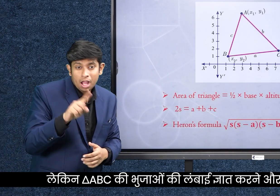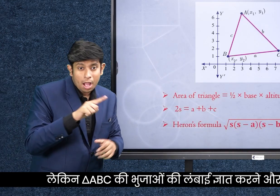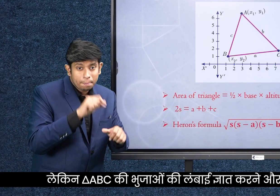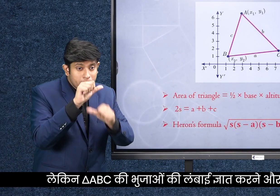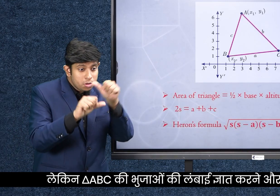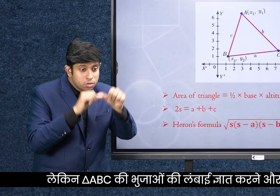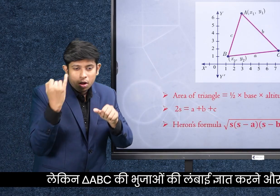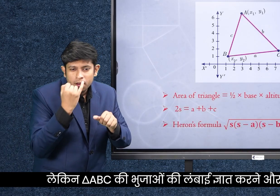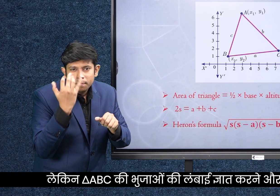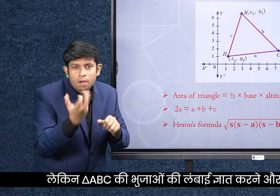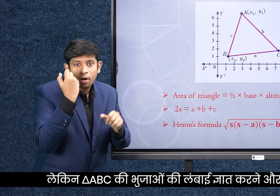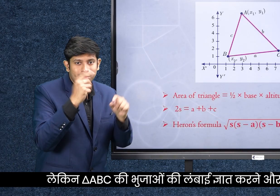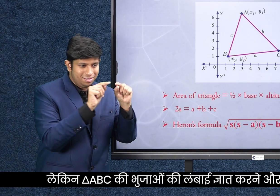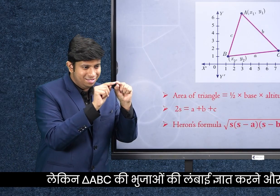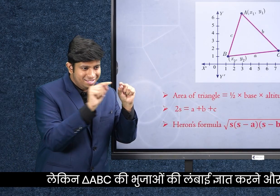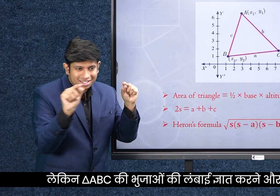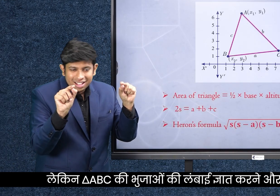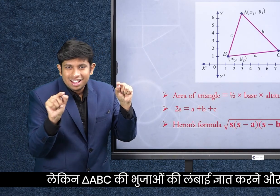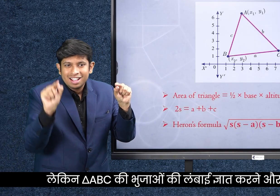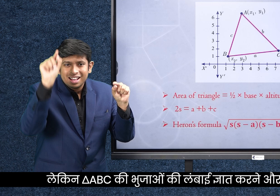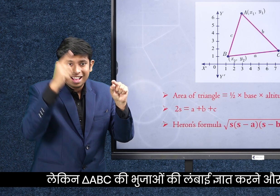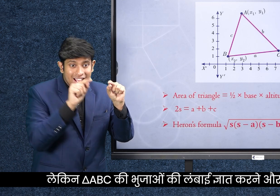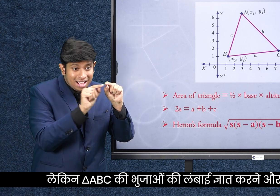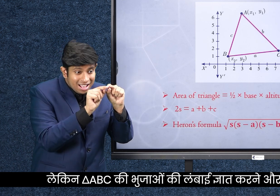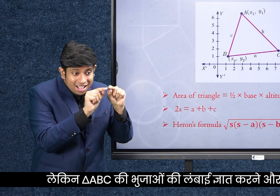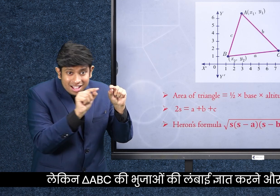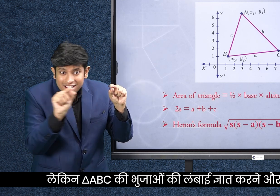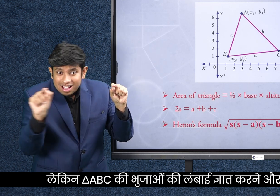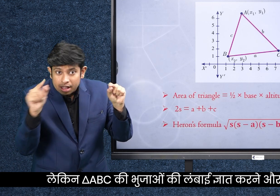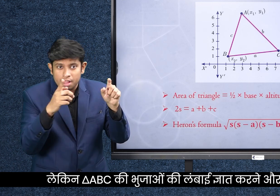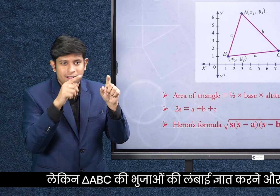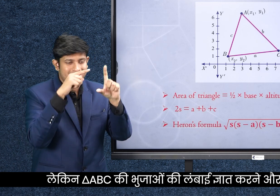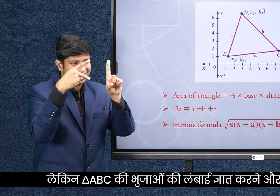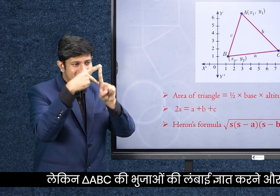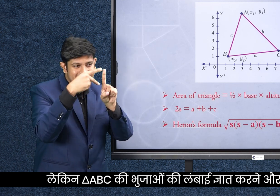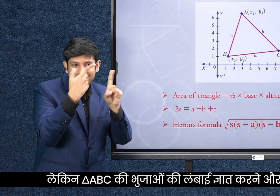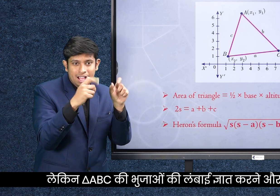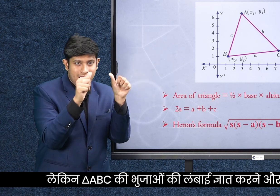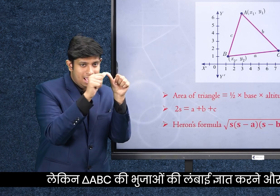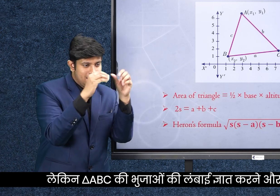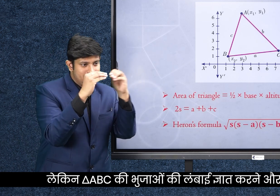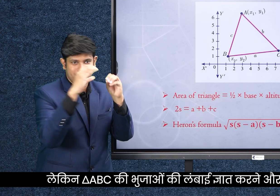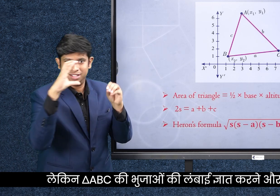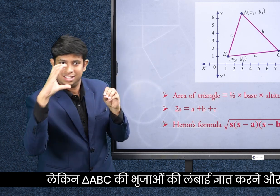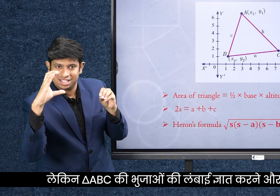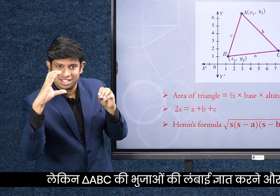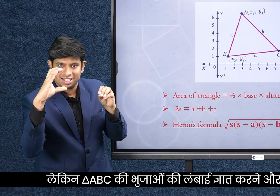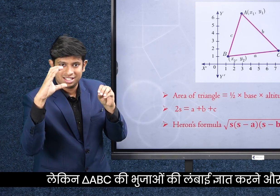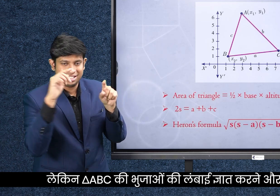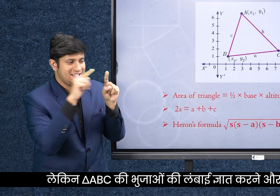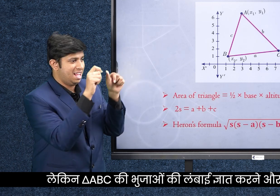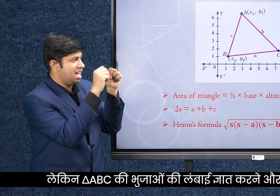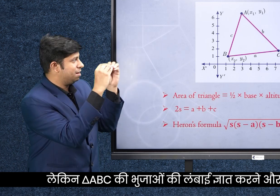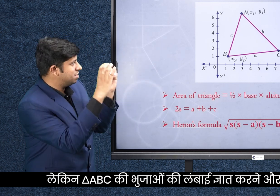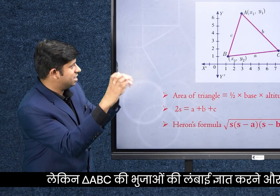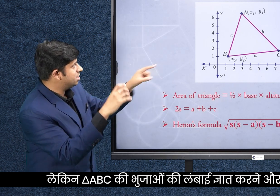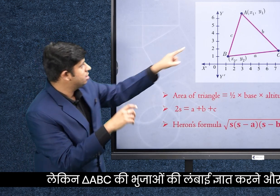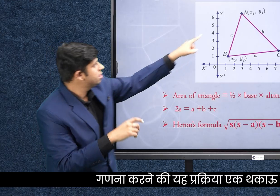लेकिन त्रिभुज ABC की भुजाओं की लंबाई ज्ञात करने और फिर उसके क्षेत्रफल की